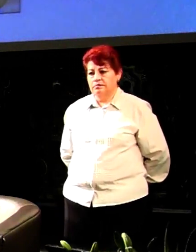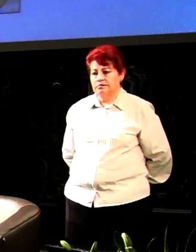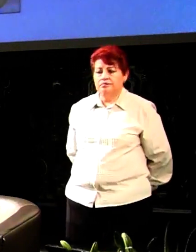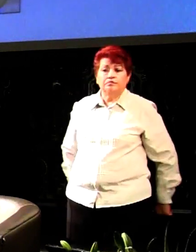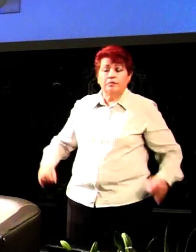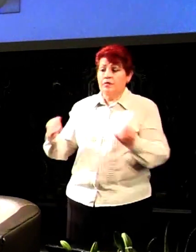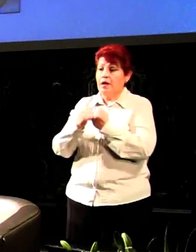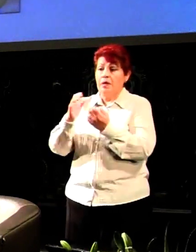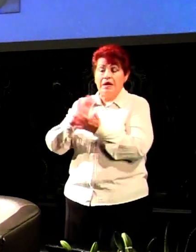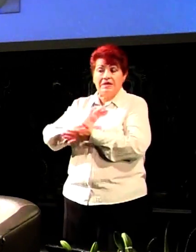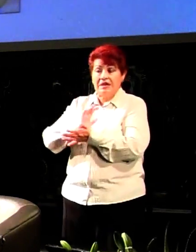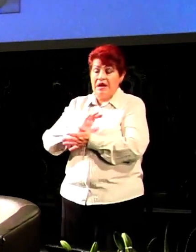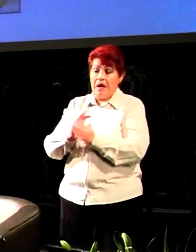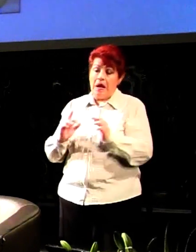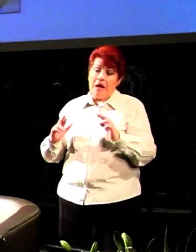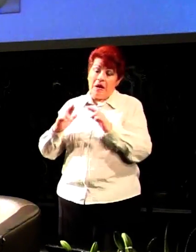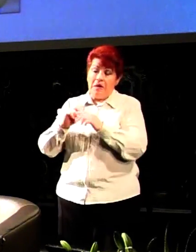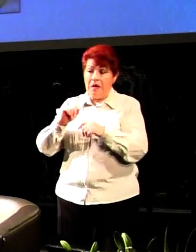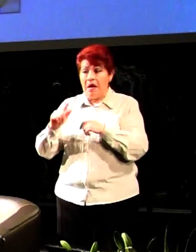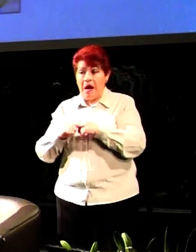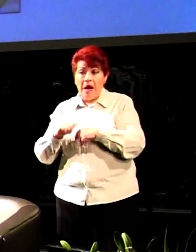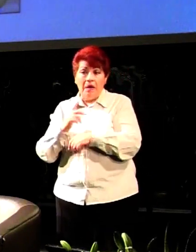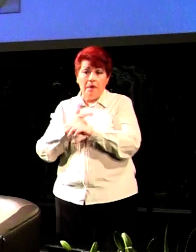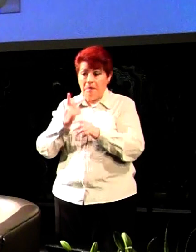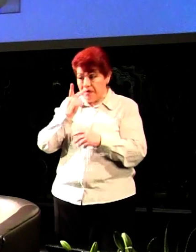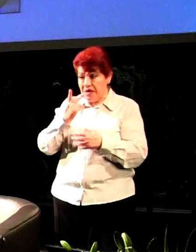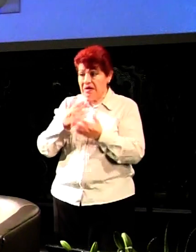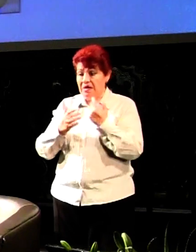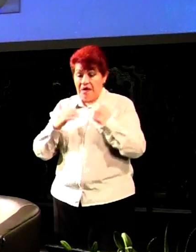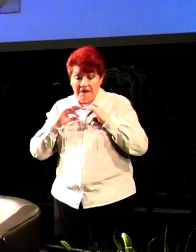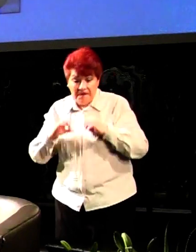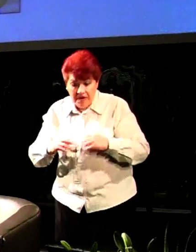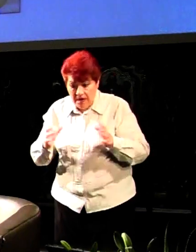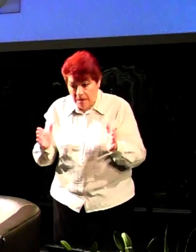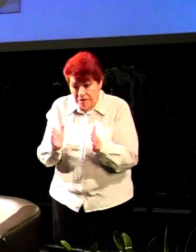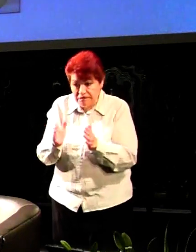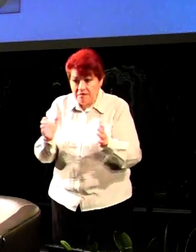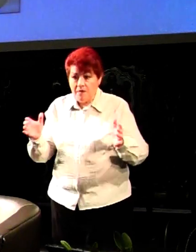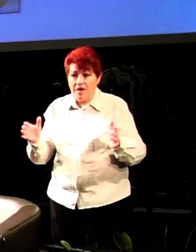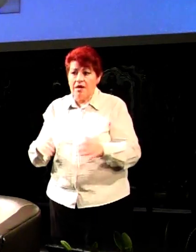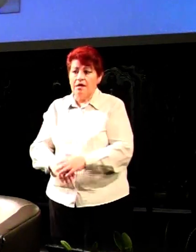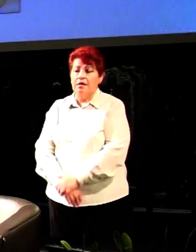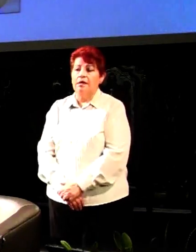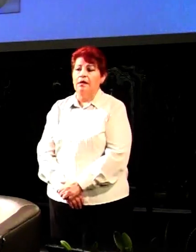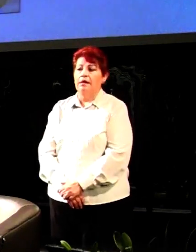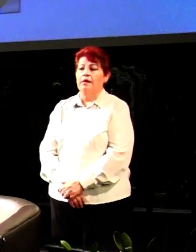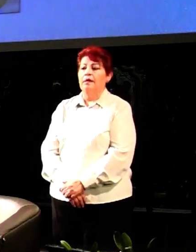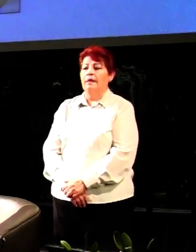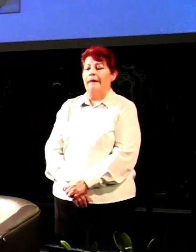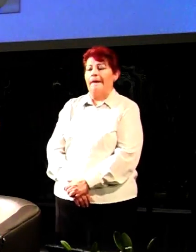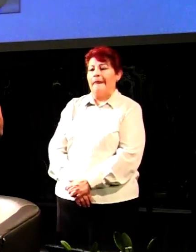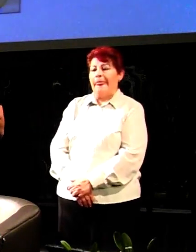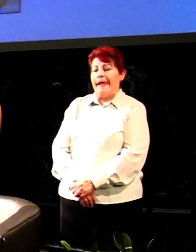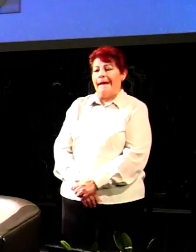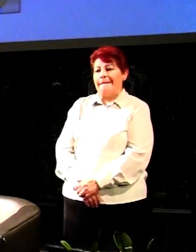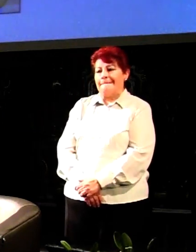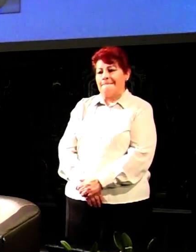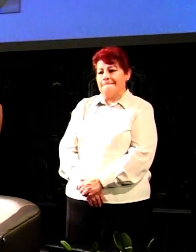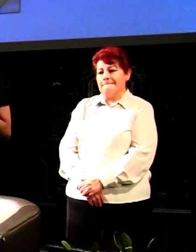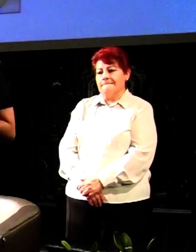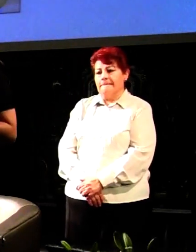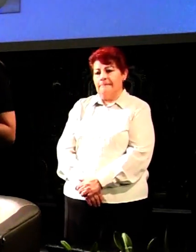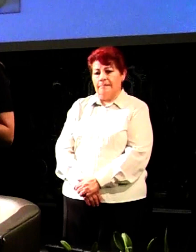persona, sobre su religión, sobre su género, sobre su aspecto físico, y donde también se le puede rechazar,